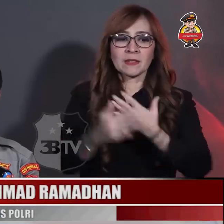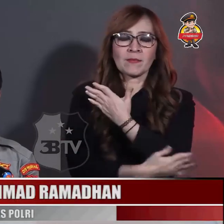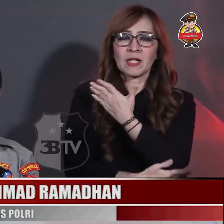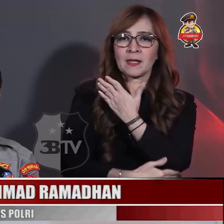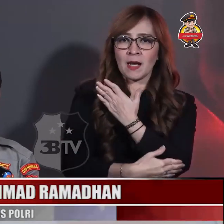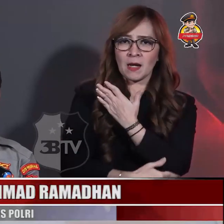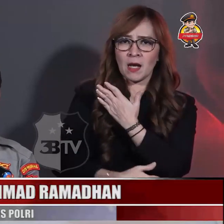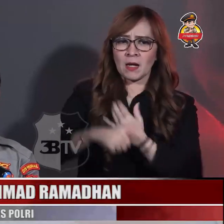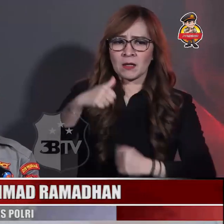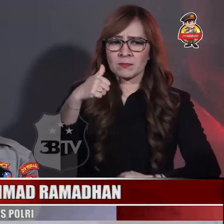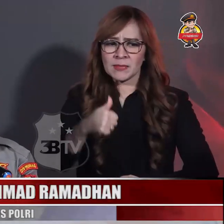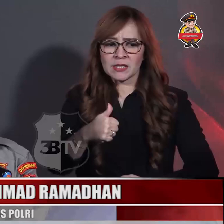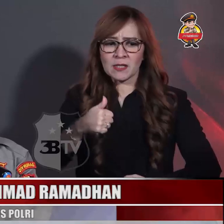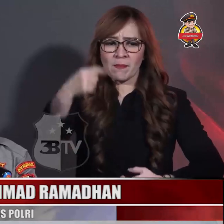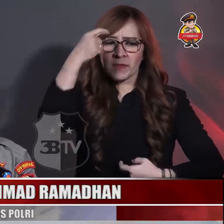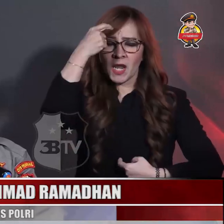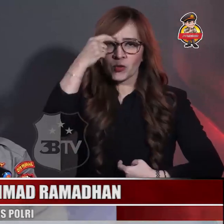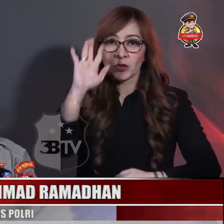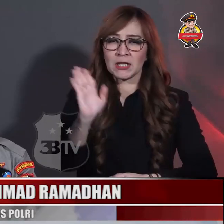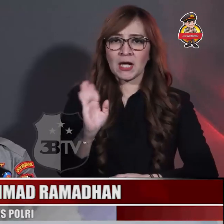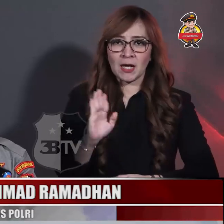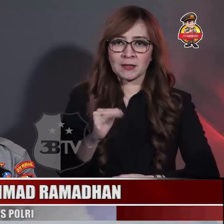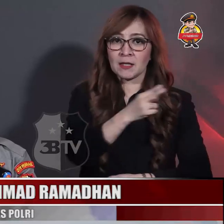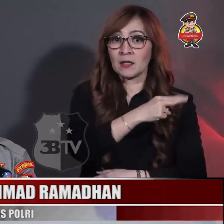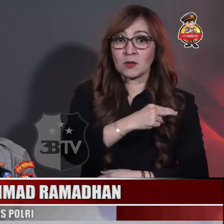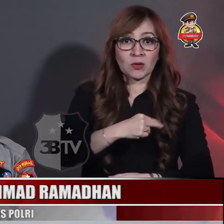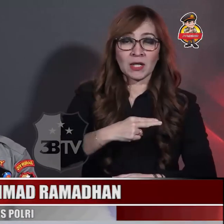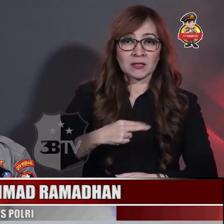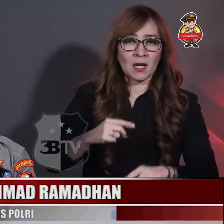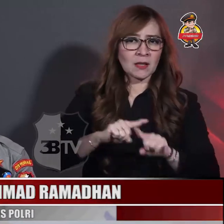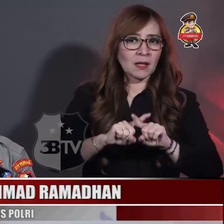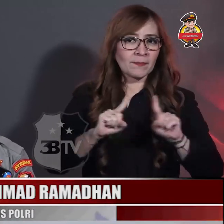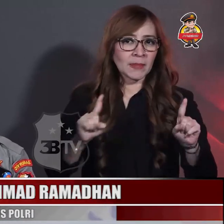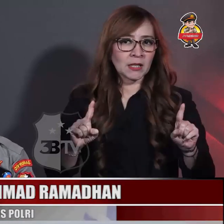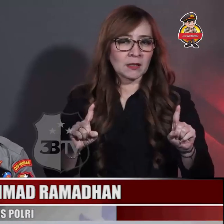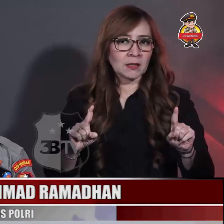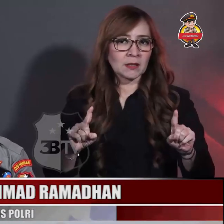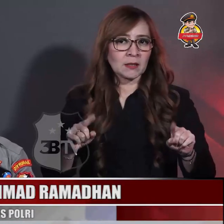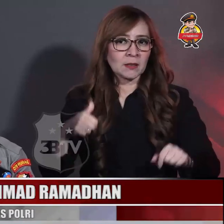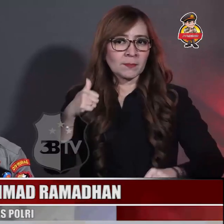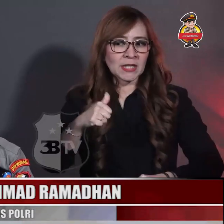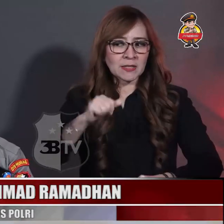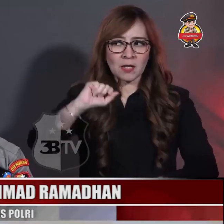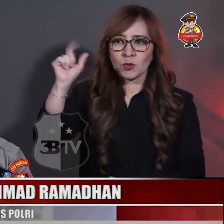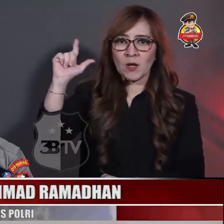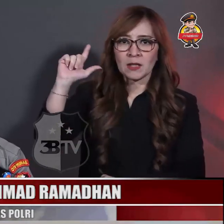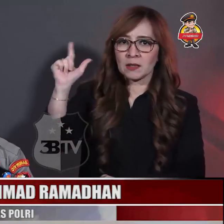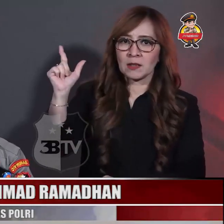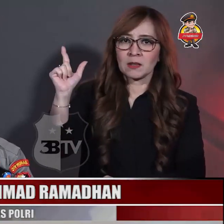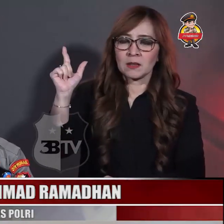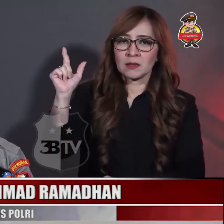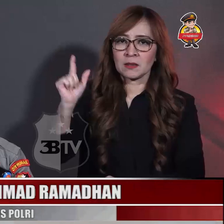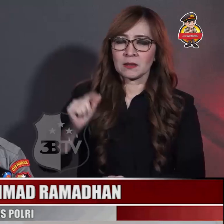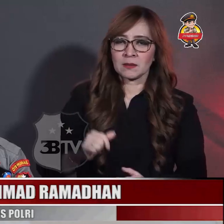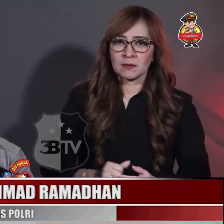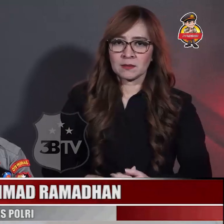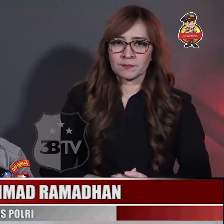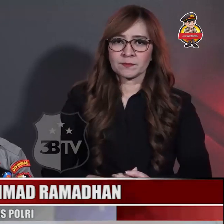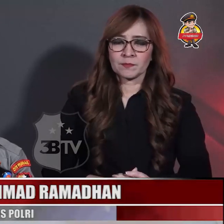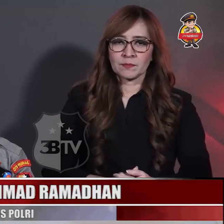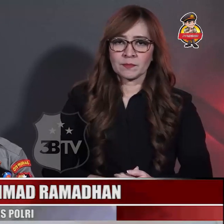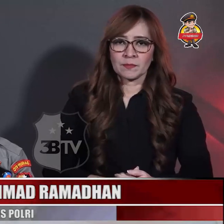pelakunya tidak hanya ada di Indonesia, tapi bisa jadi ada di luar negeri. Nah,